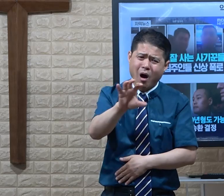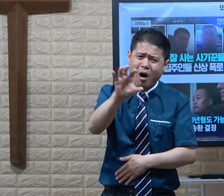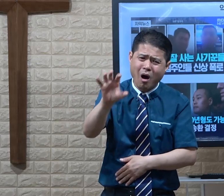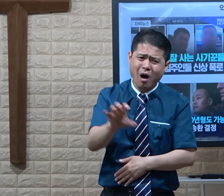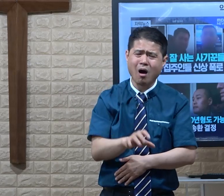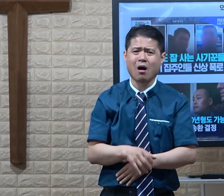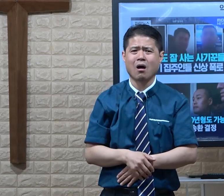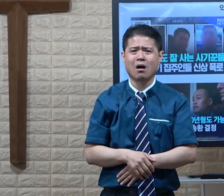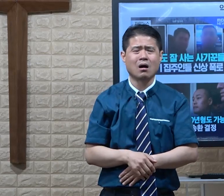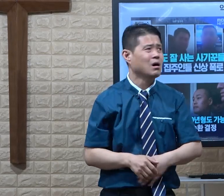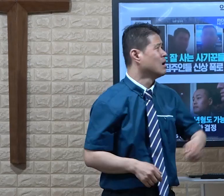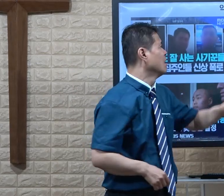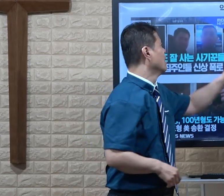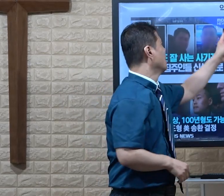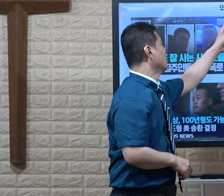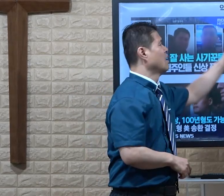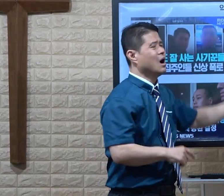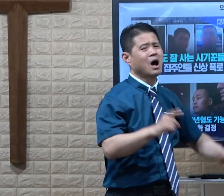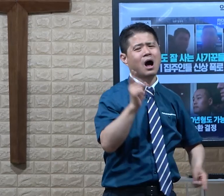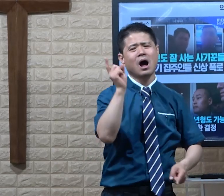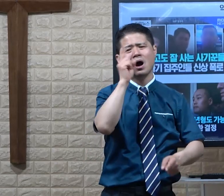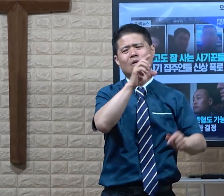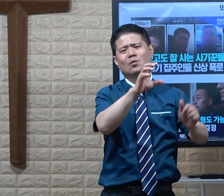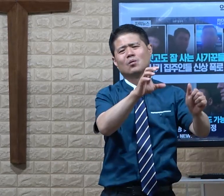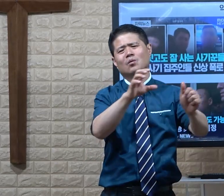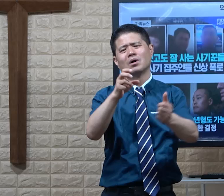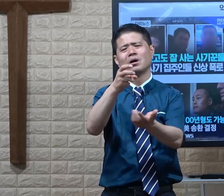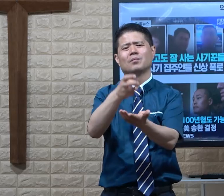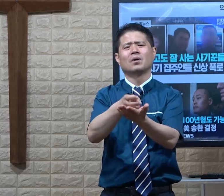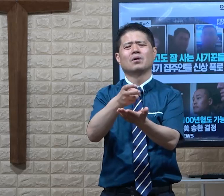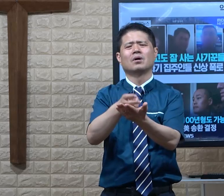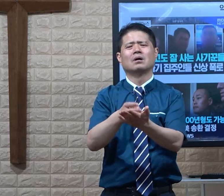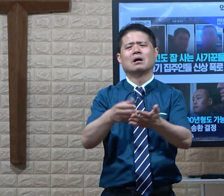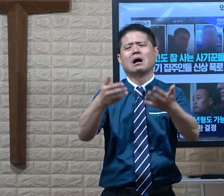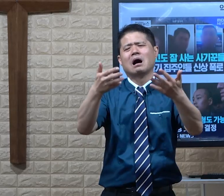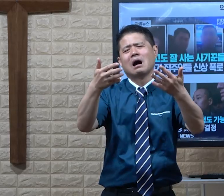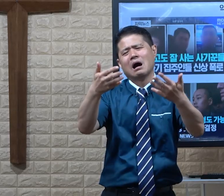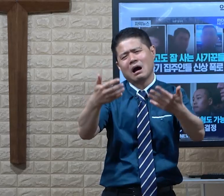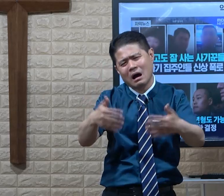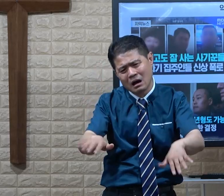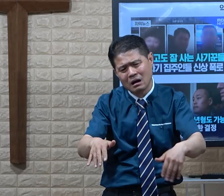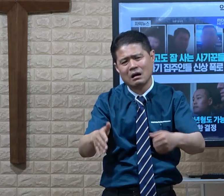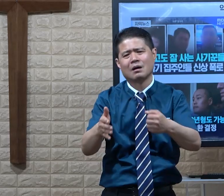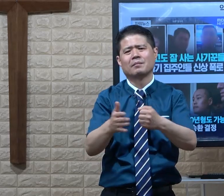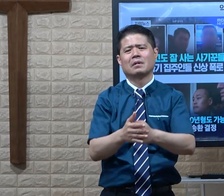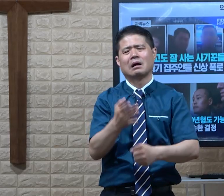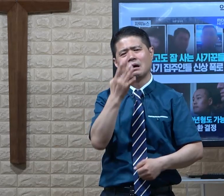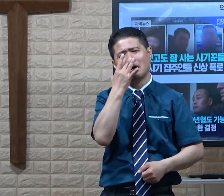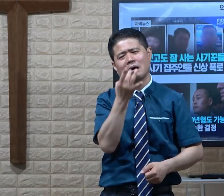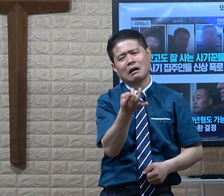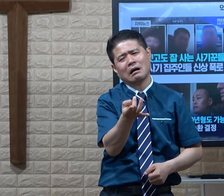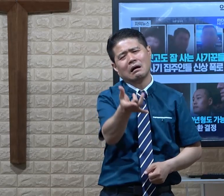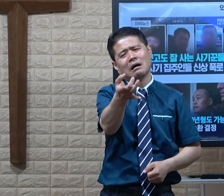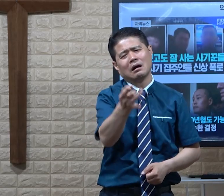계속 반복되고 있는 사건임에도 불구하고 이 악용법을 사용해서 여전히 처벌이